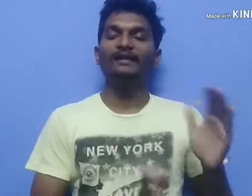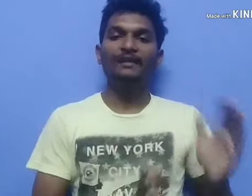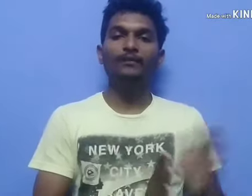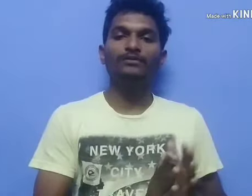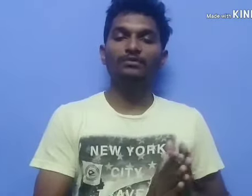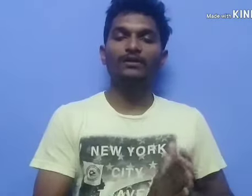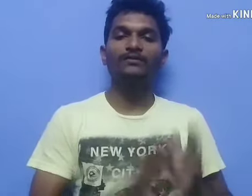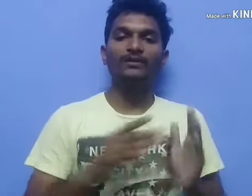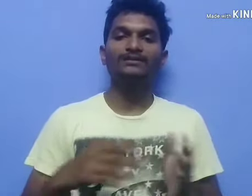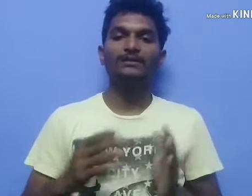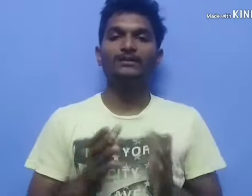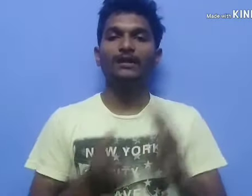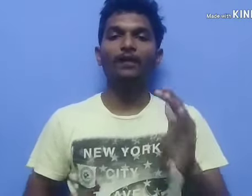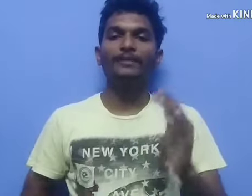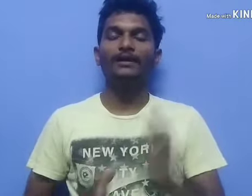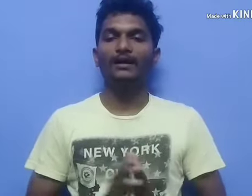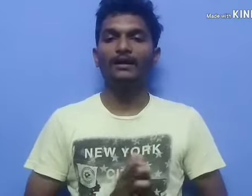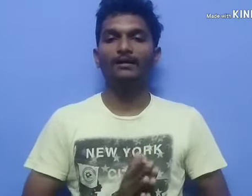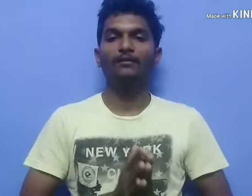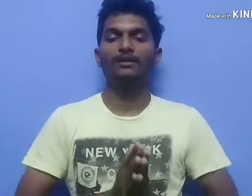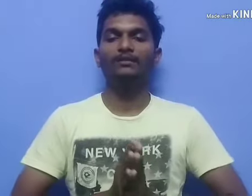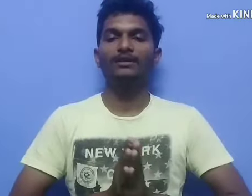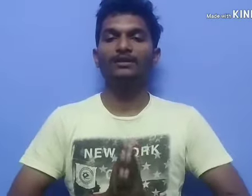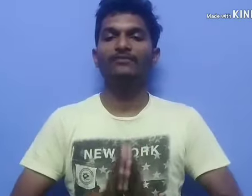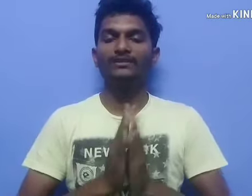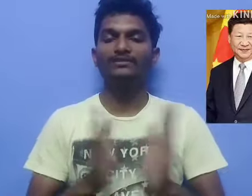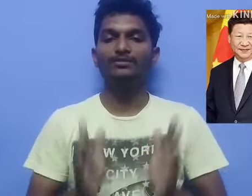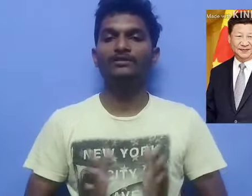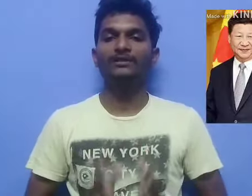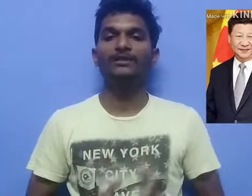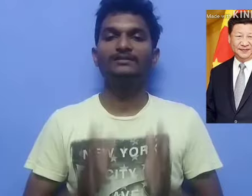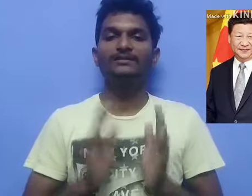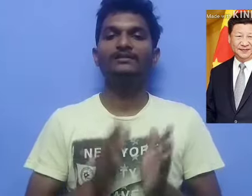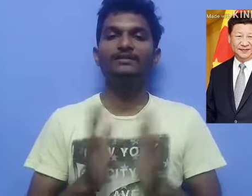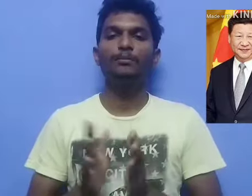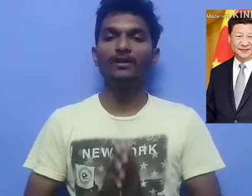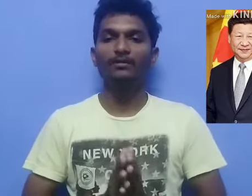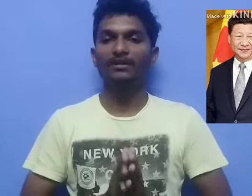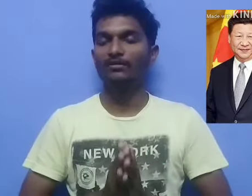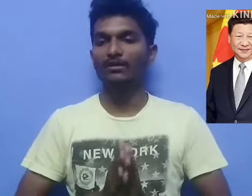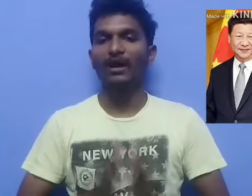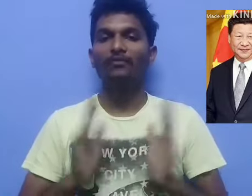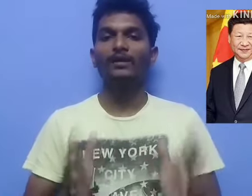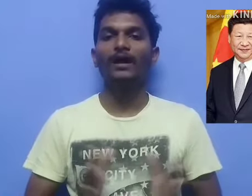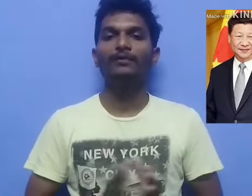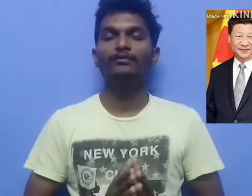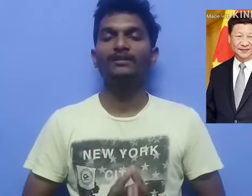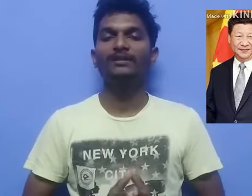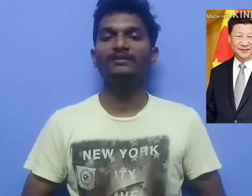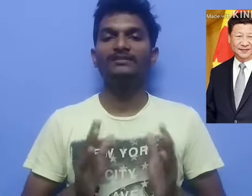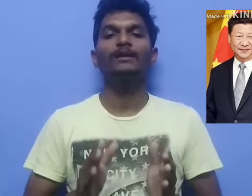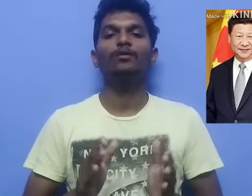க்ரைட்டீரியா அப்படின்னு சொல்லிட்டேன். ஃபர்ஸ்ட் அந்த டாப் 10 யாராக இருக்கா அப்படின்னு பார்த்தீங்கன்னா, ஃபர்ஸ்ட் கொஸ்டின்ல ஜி ஜின்பிங் அப்படிங்கிறது தான். அவர் யார் அப்படின்னு பார்த்தீங்கன்னா